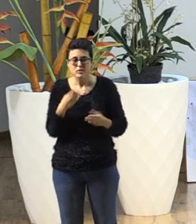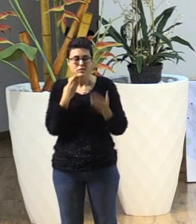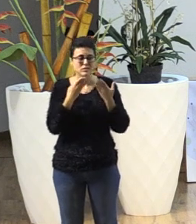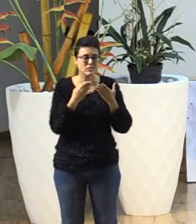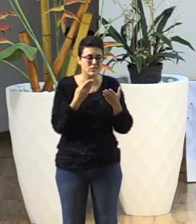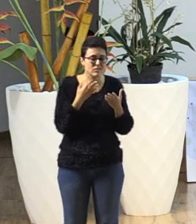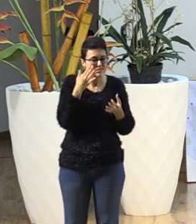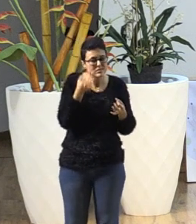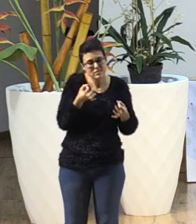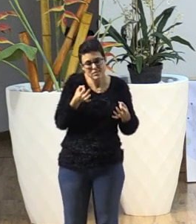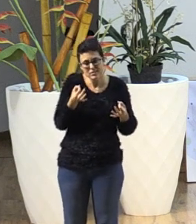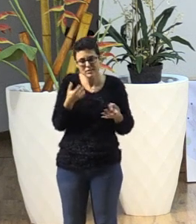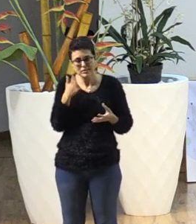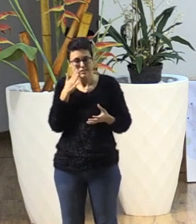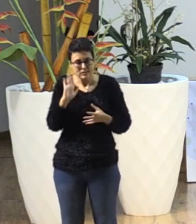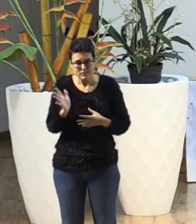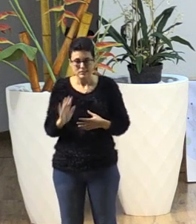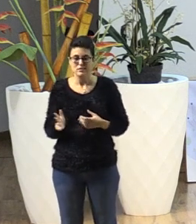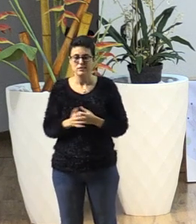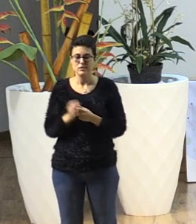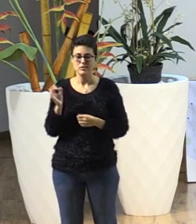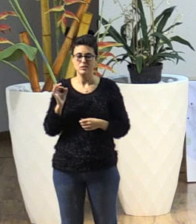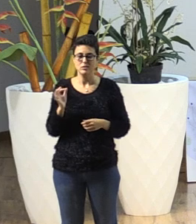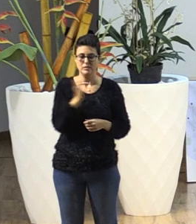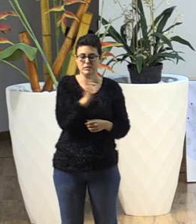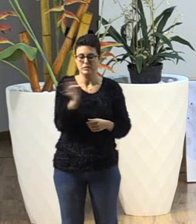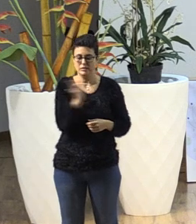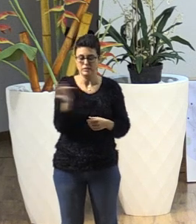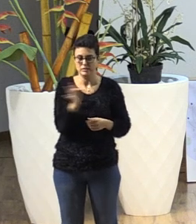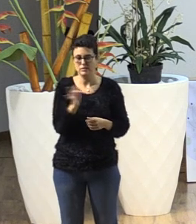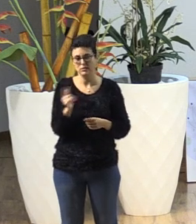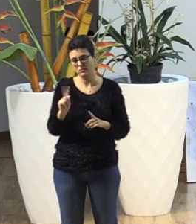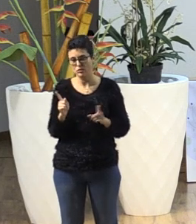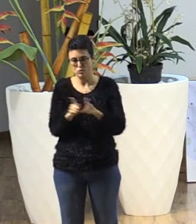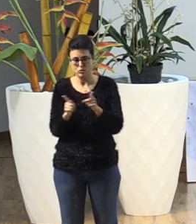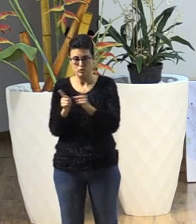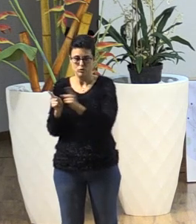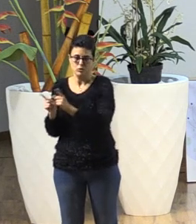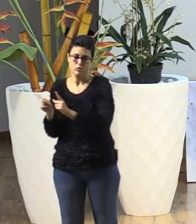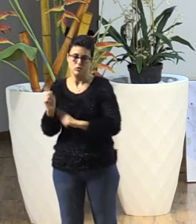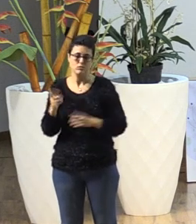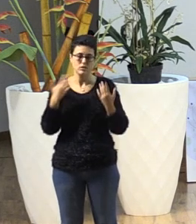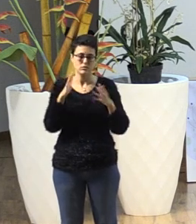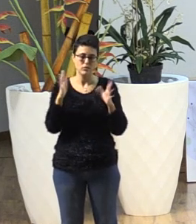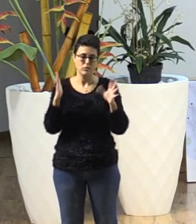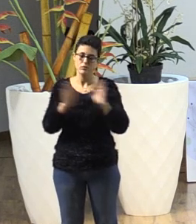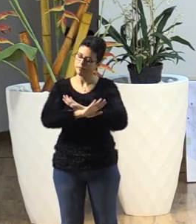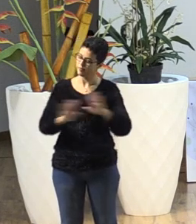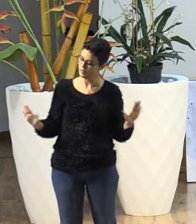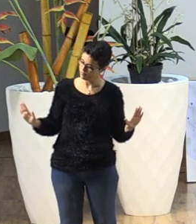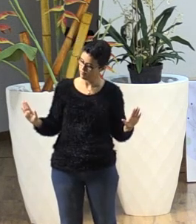en público que a una mini sucesión de mini conferencias, y es que no aplaudáis. Porque